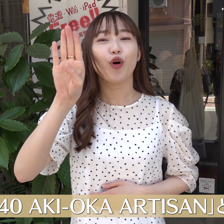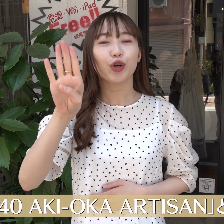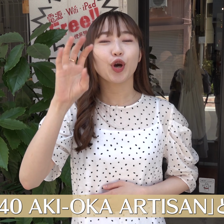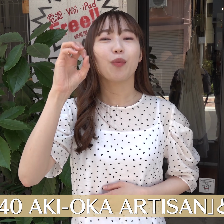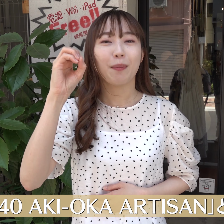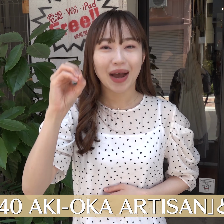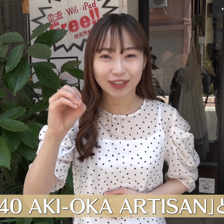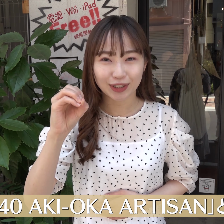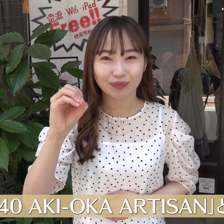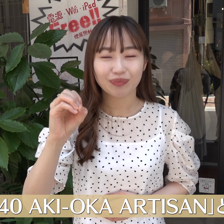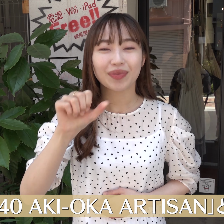2K540